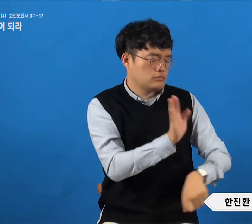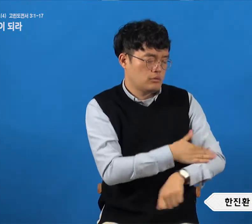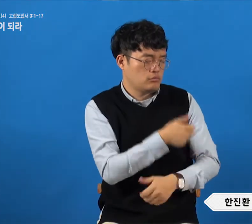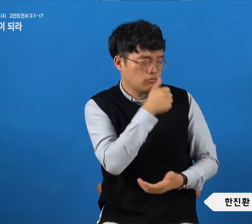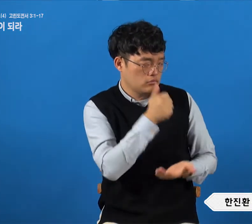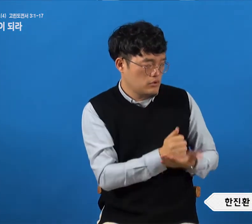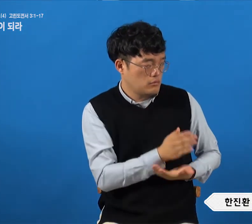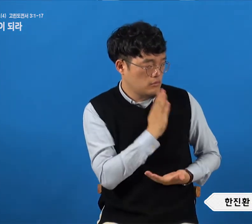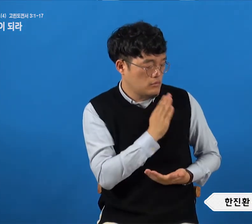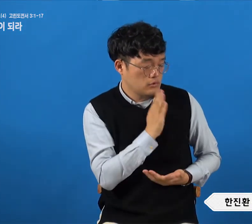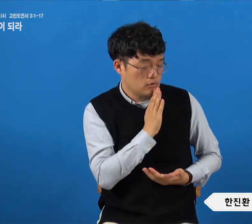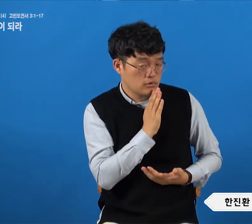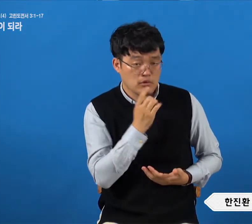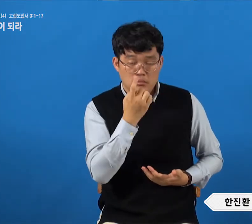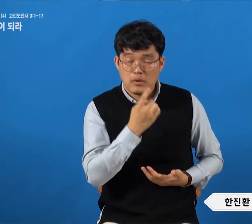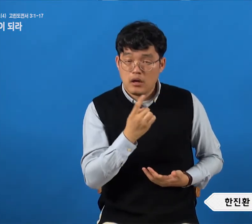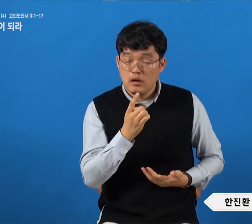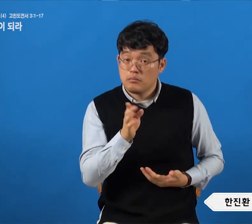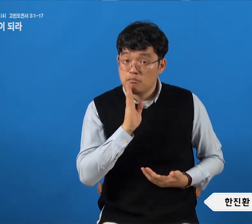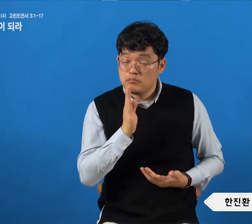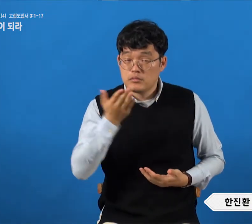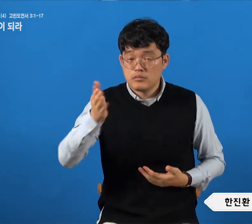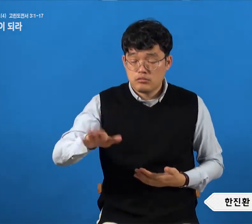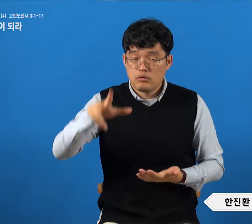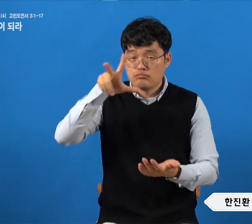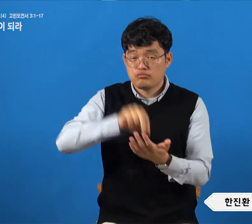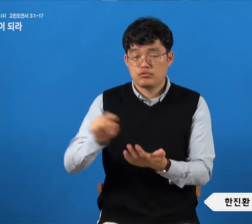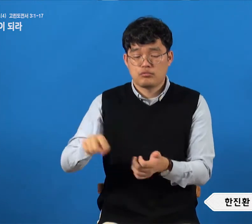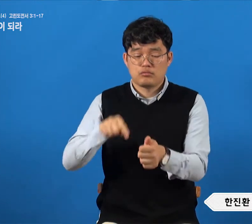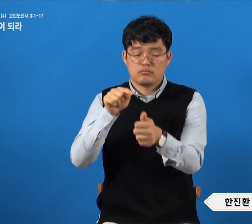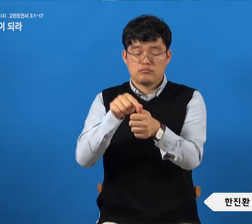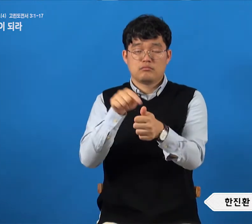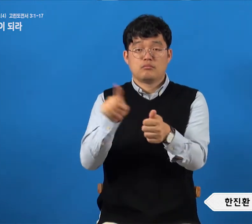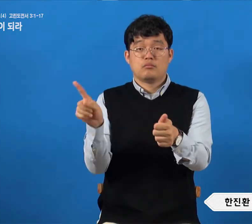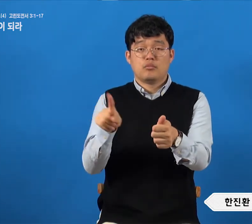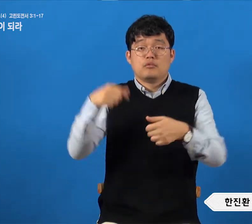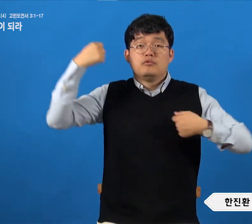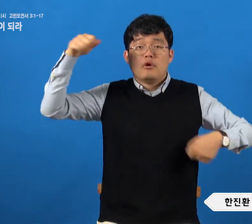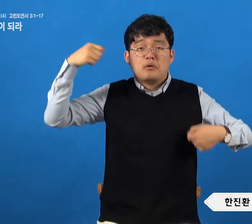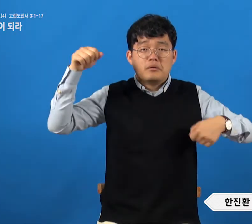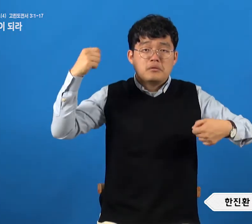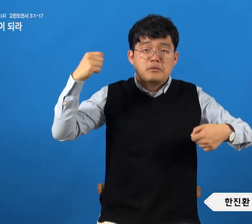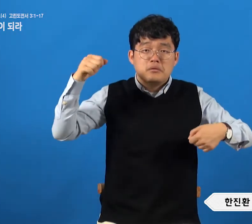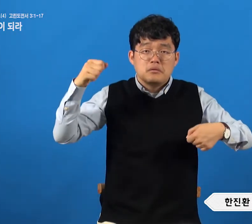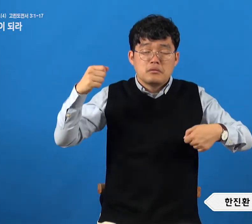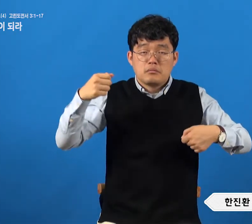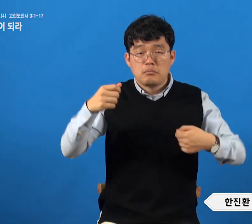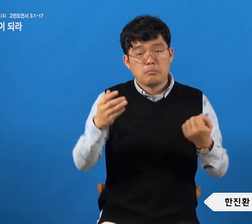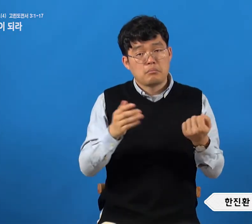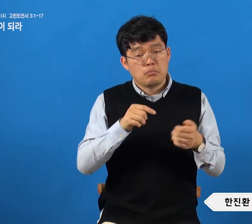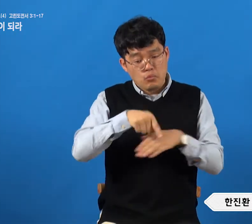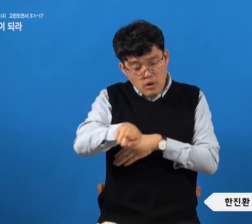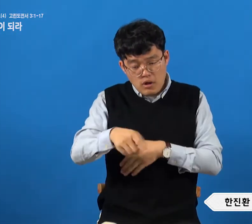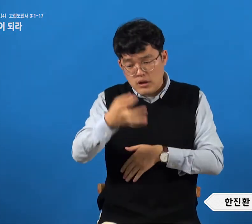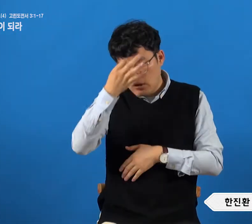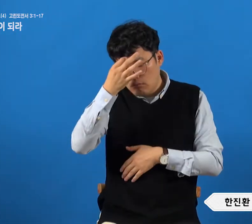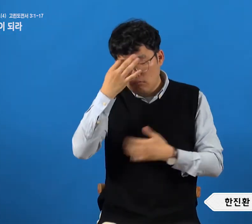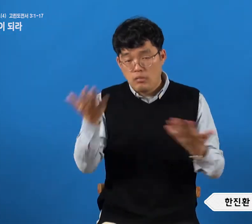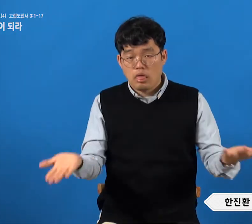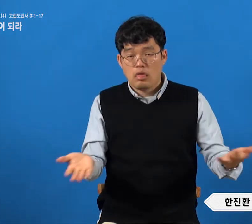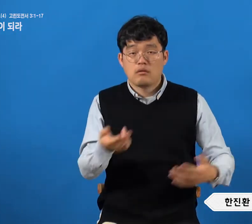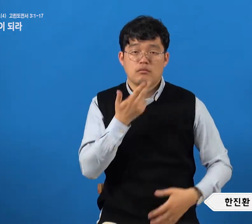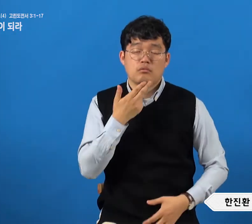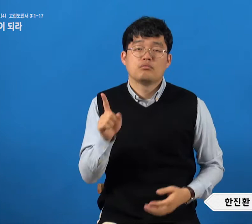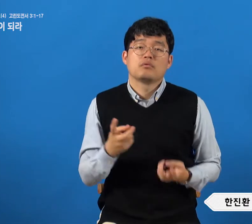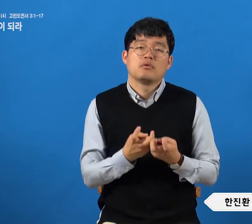것이죠. 말은 맞지만은 문제는 이 청년에게는 그것 외에는 다른 생계의